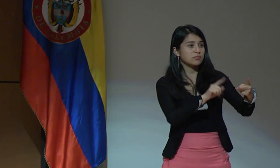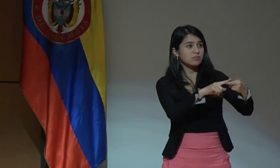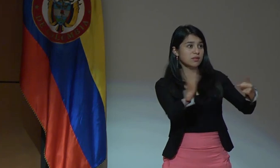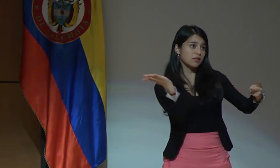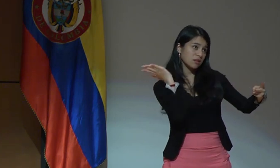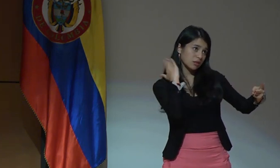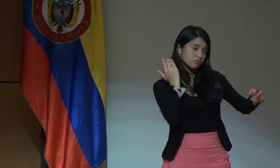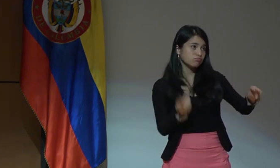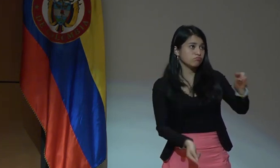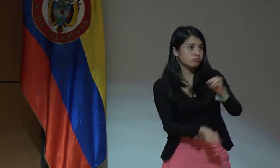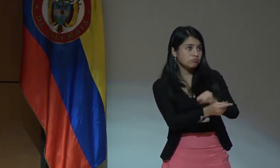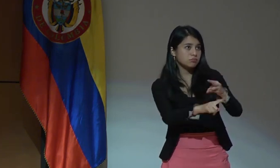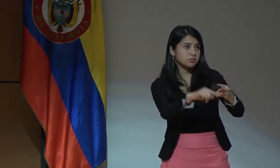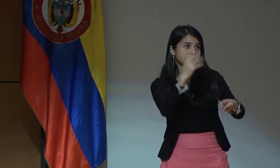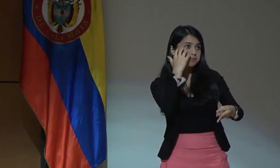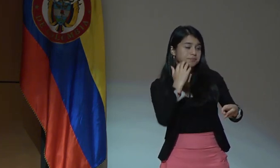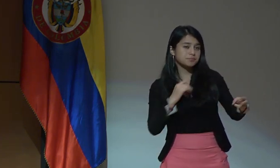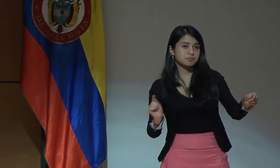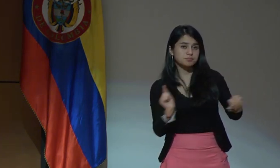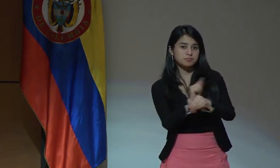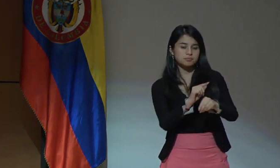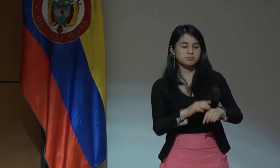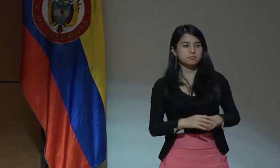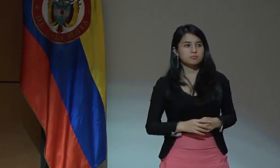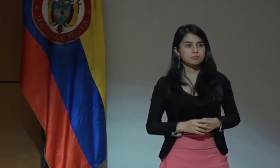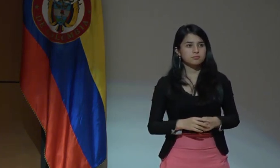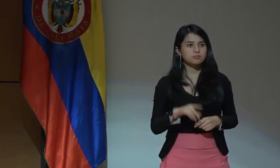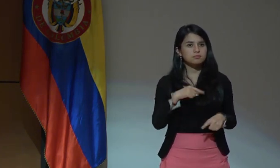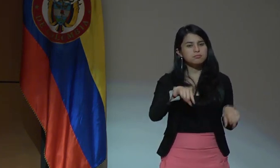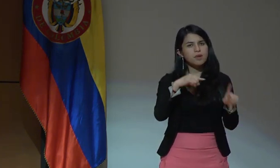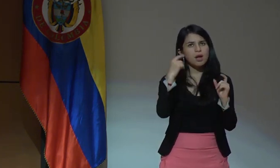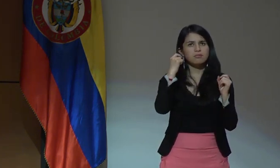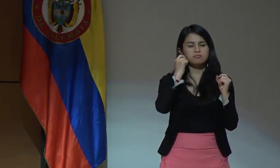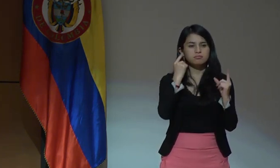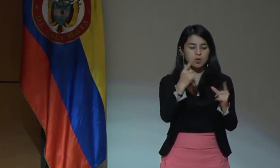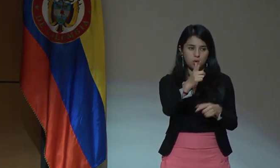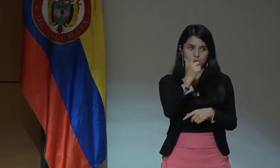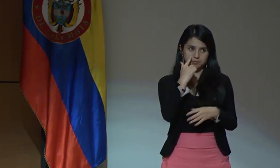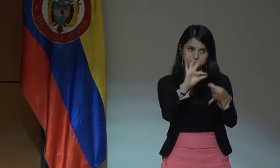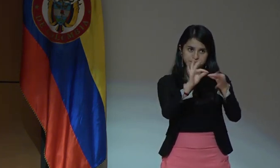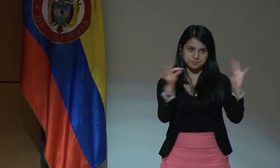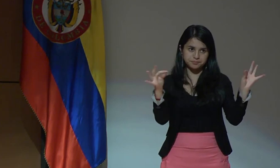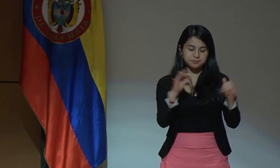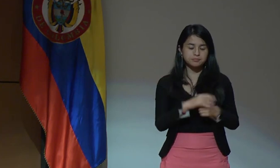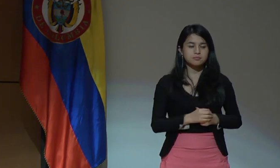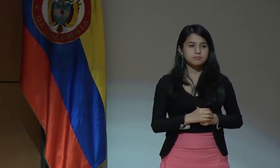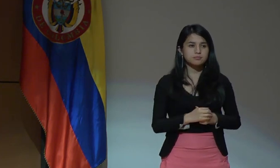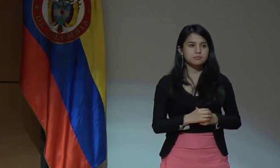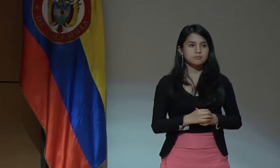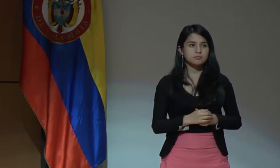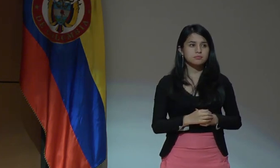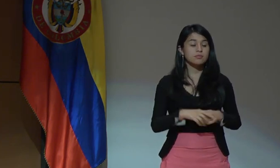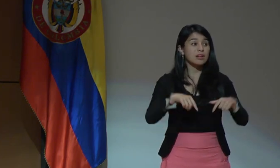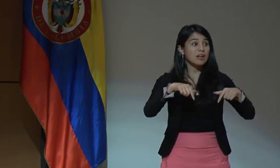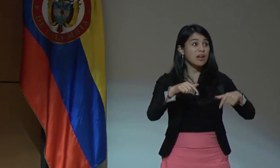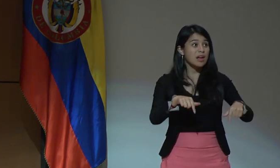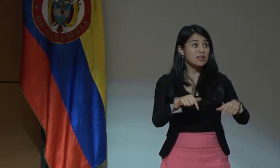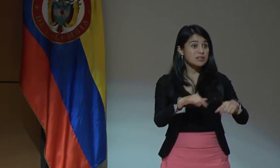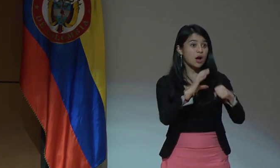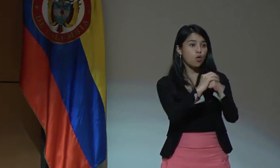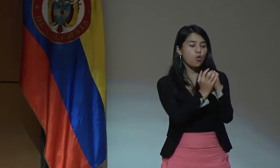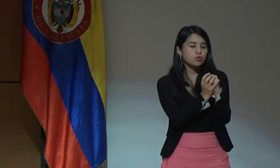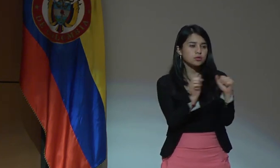traidor. Eso cualquiera lo podría decir. Ojo a esta frase. Esta cosa con